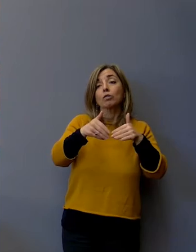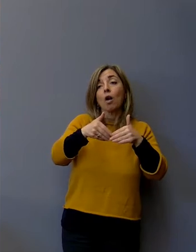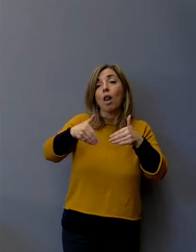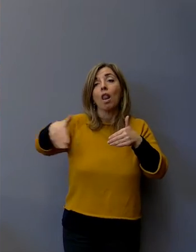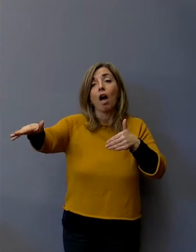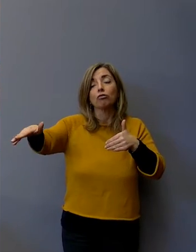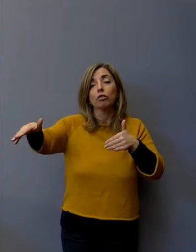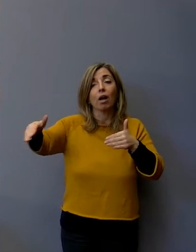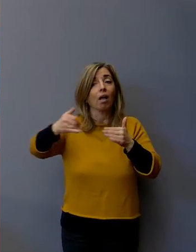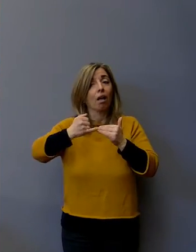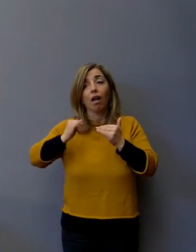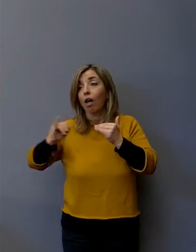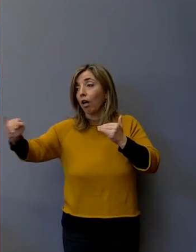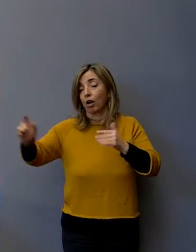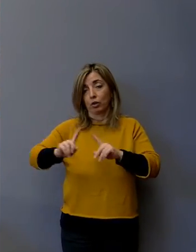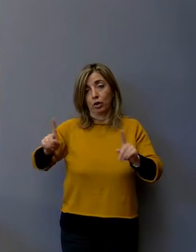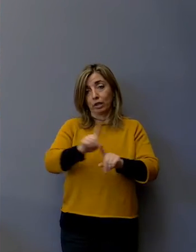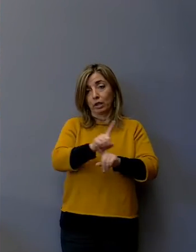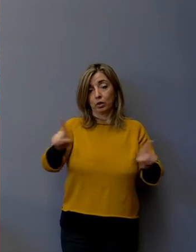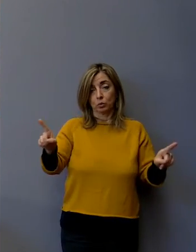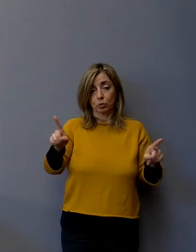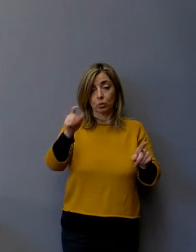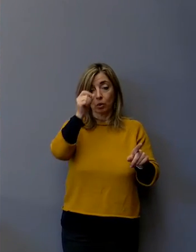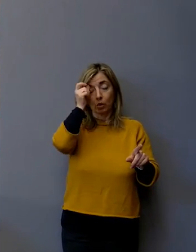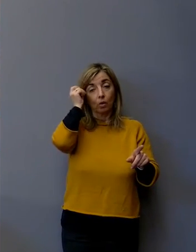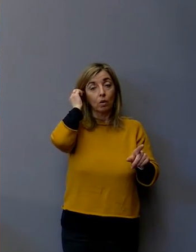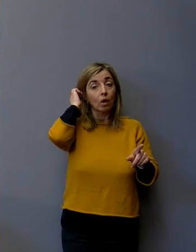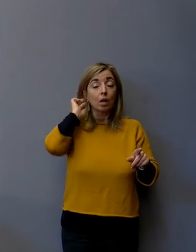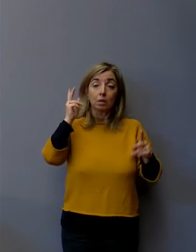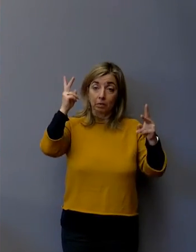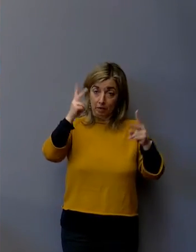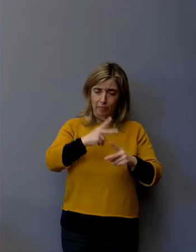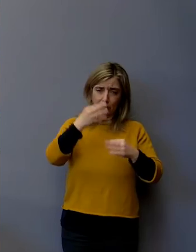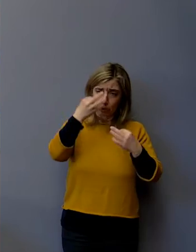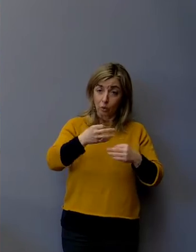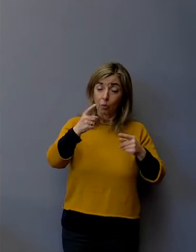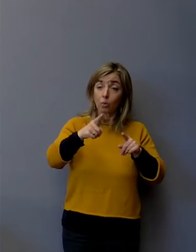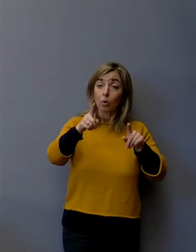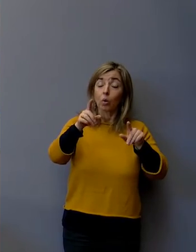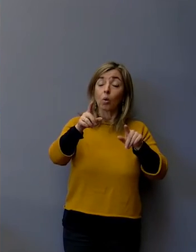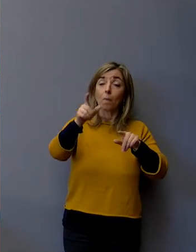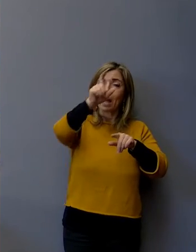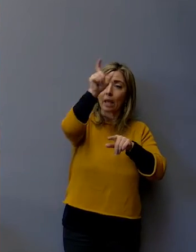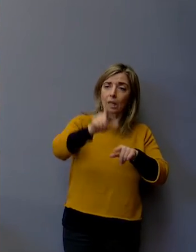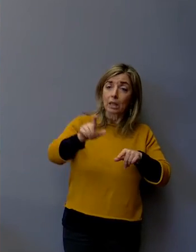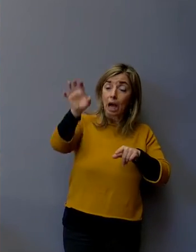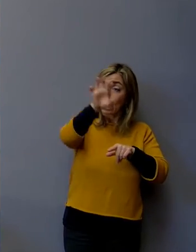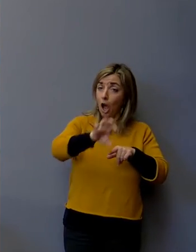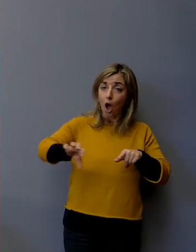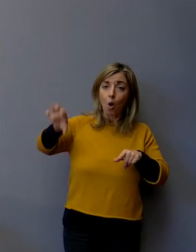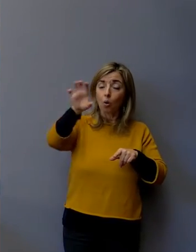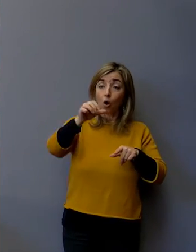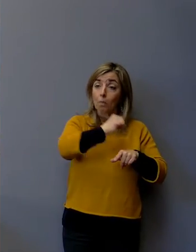tutta l'italia tutta l'europa non da tutte le parti in tutti i comuni è stato così quindi ovviamente voteremo ringrazio